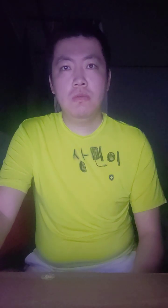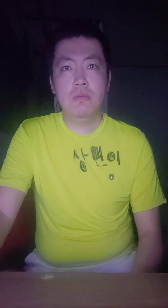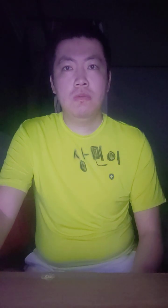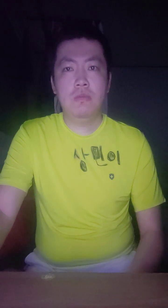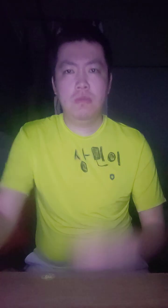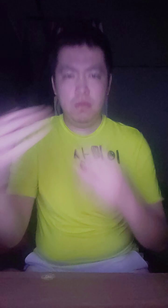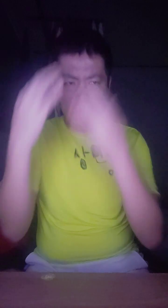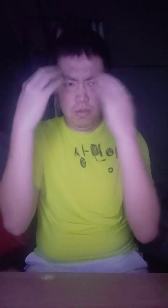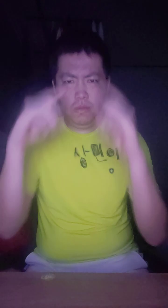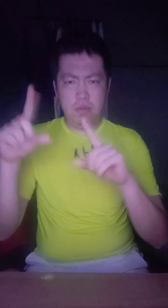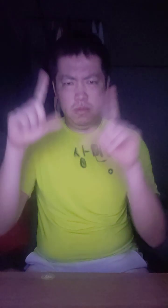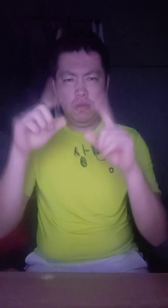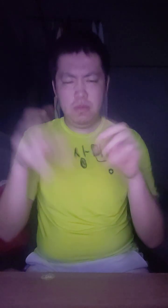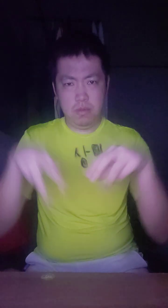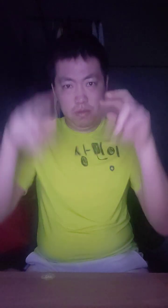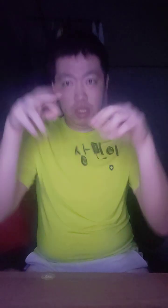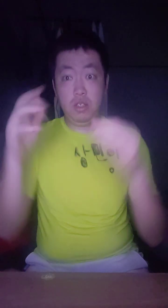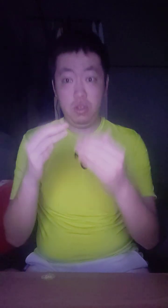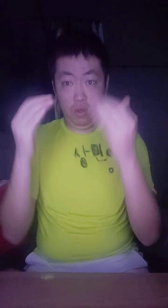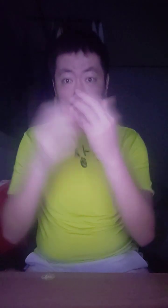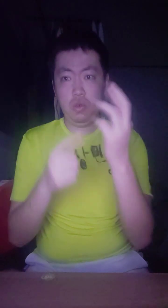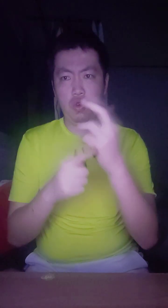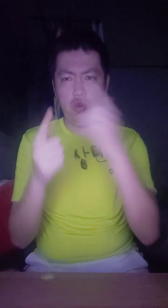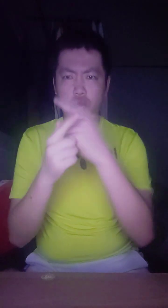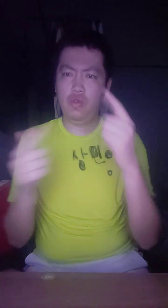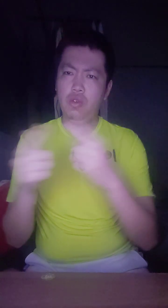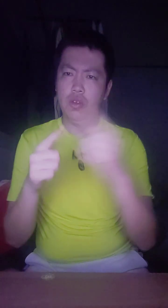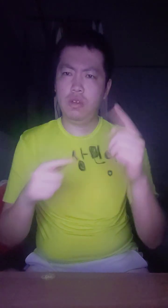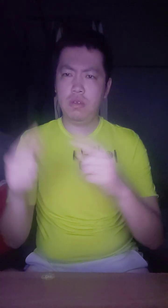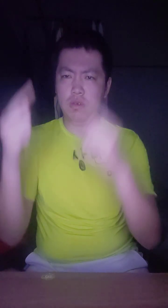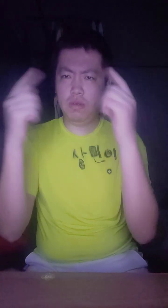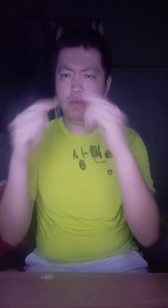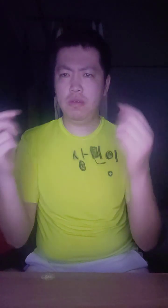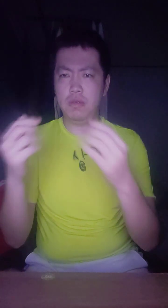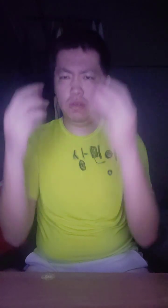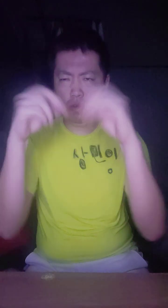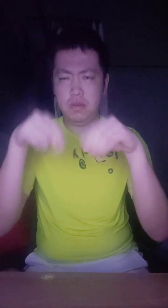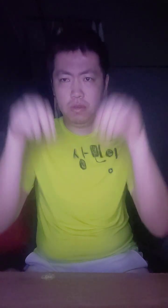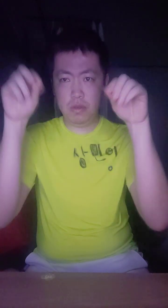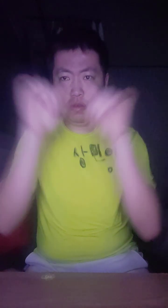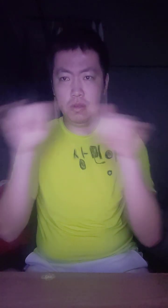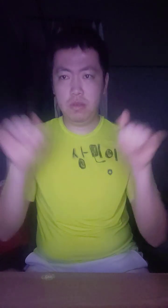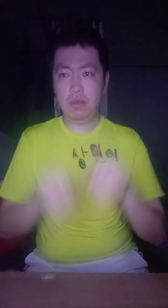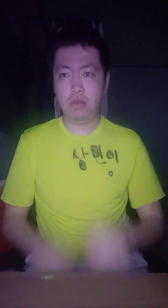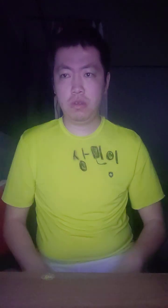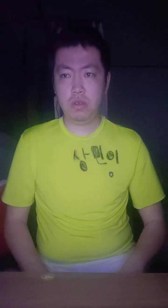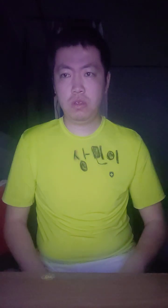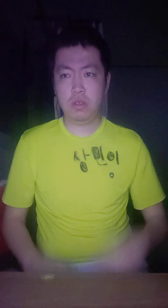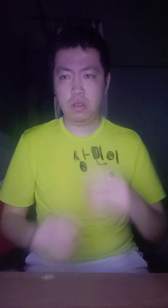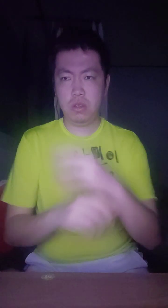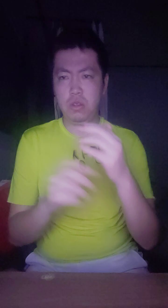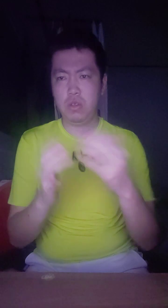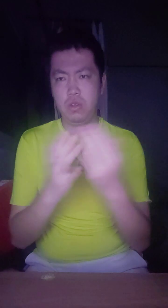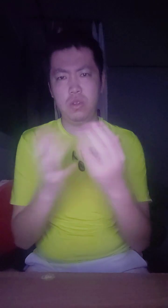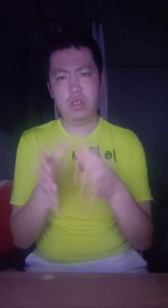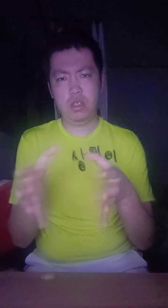무더운 날씨 속에 전기 사용이 늘면서 밤사이 수도권 곳곳에 정전이 발생했습니다. 서울 관악구의 한